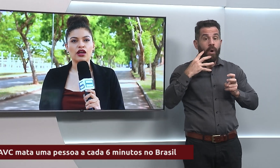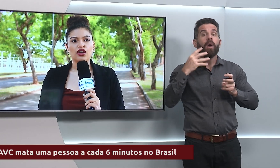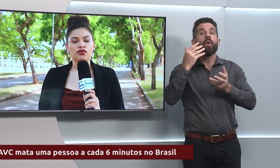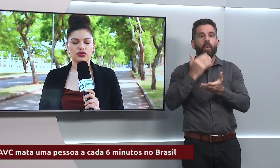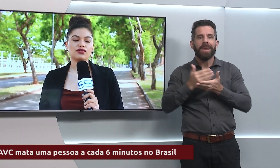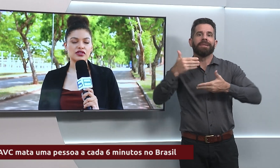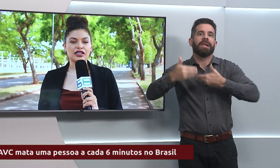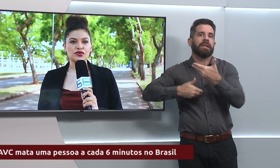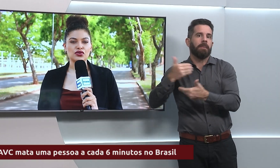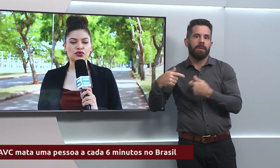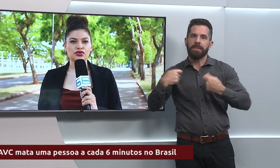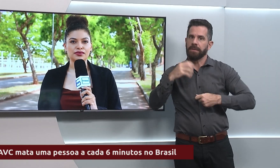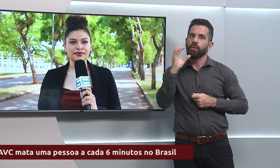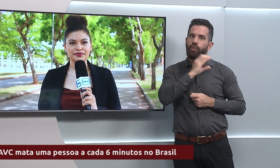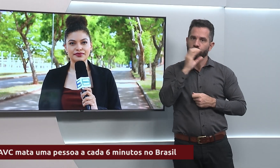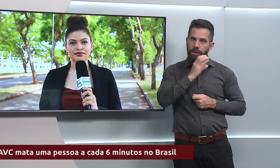Volto com vocês no estúdio.